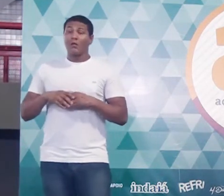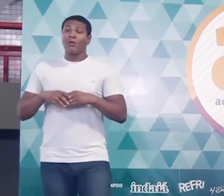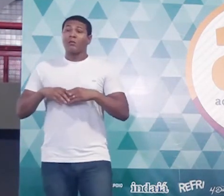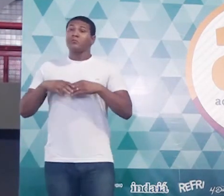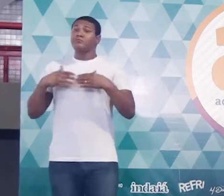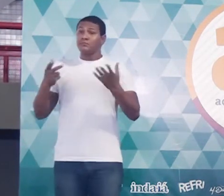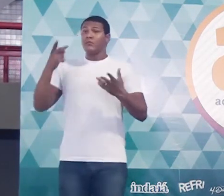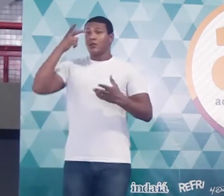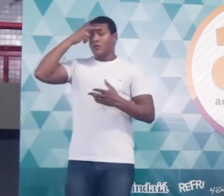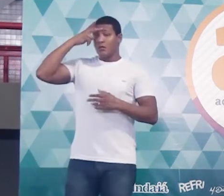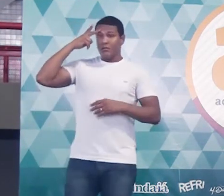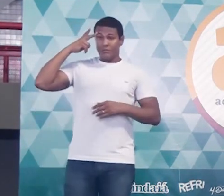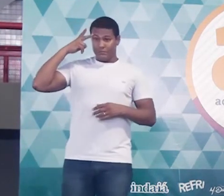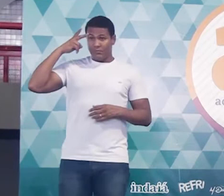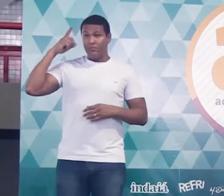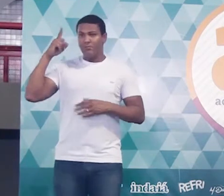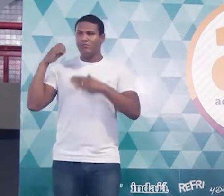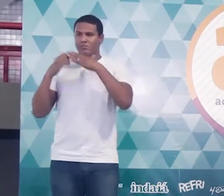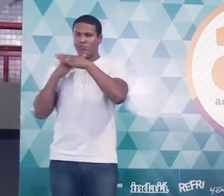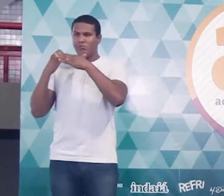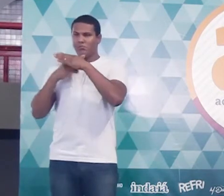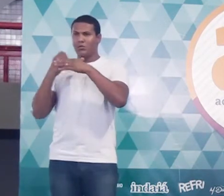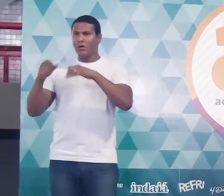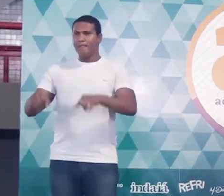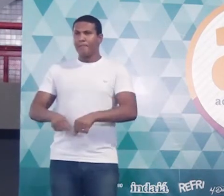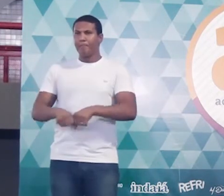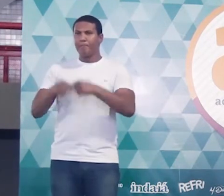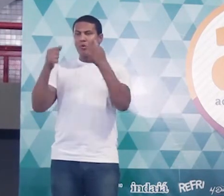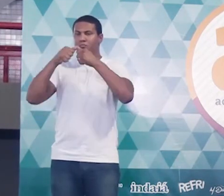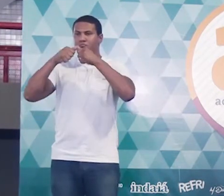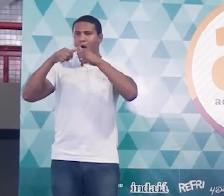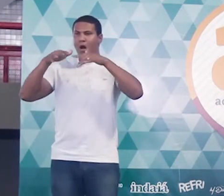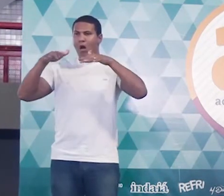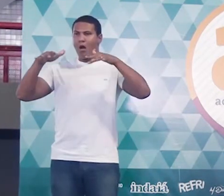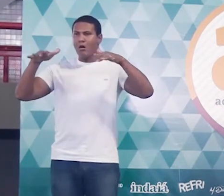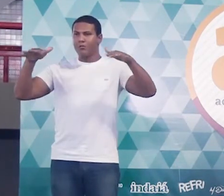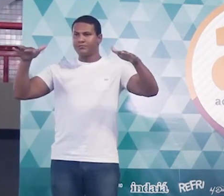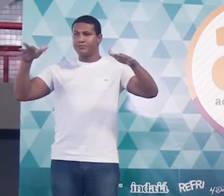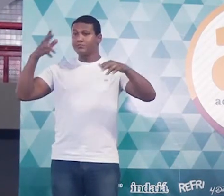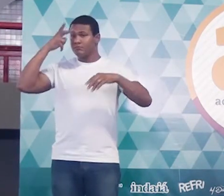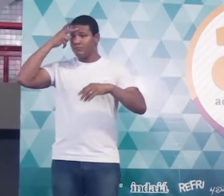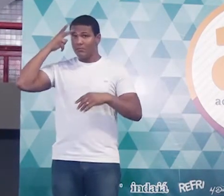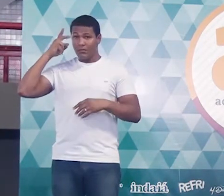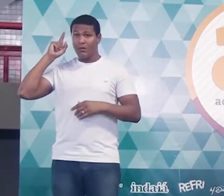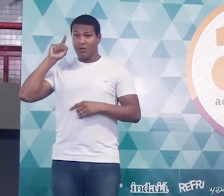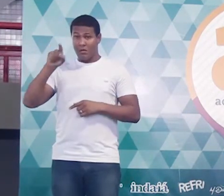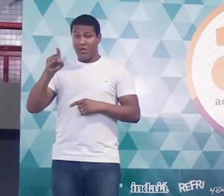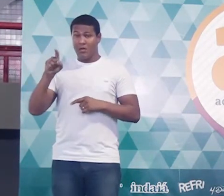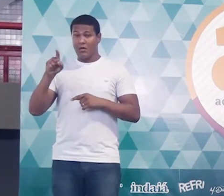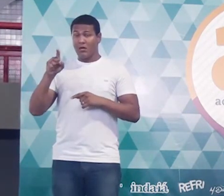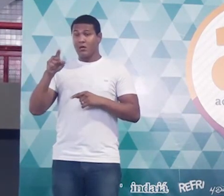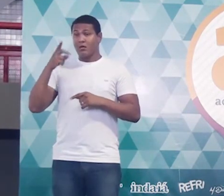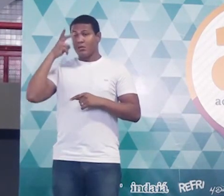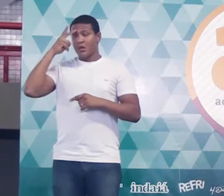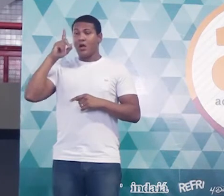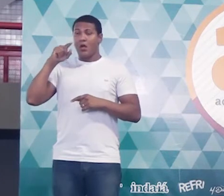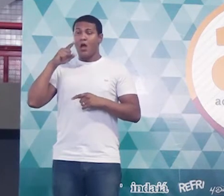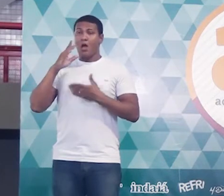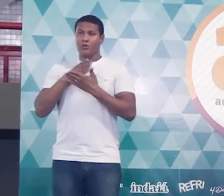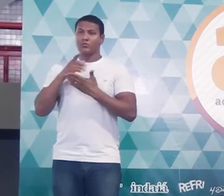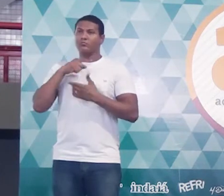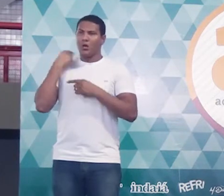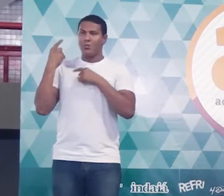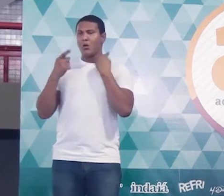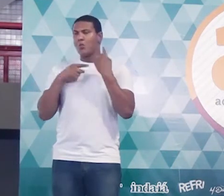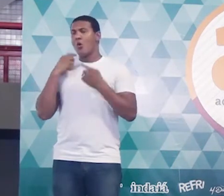que trataram desse acidente, a contenção do acidente, ou já estão mortas, ou sofrem